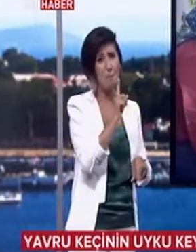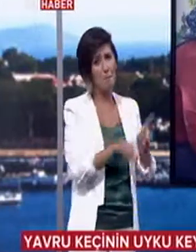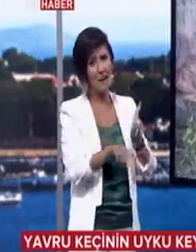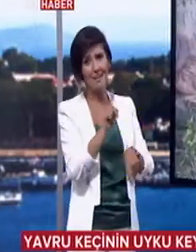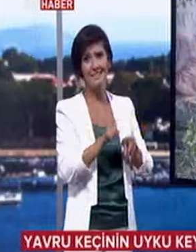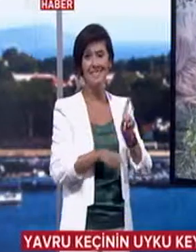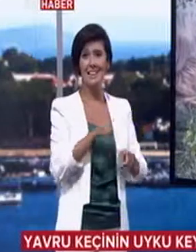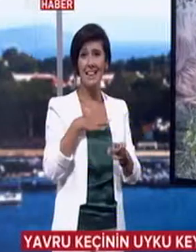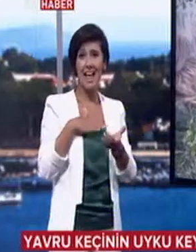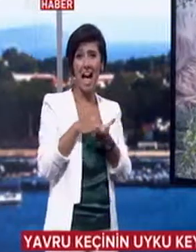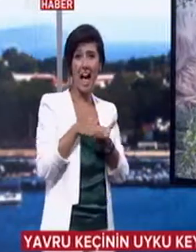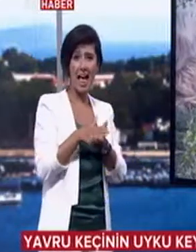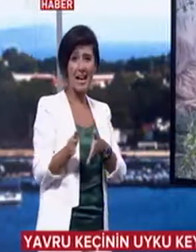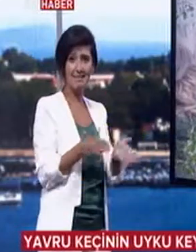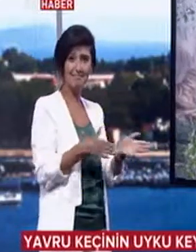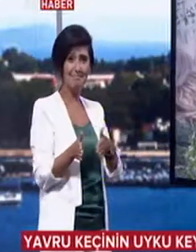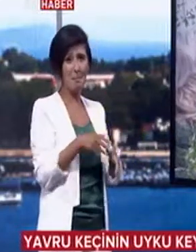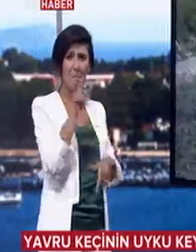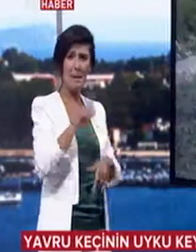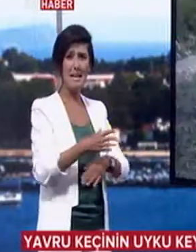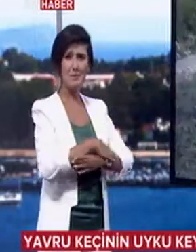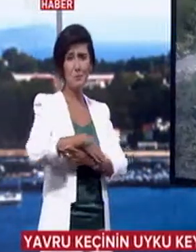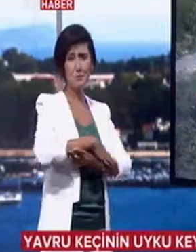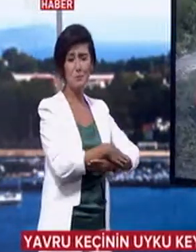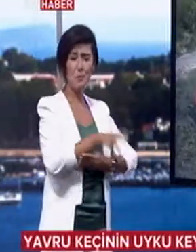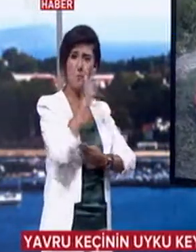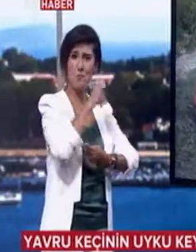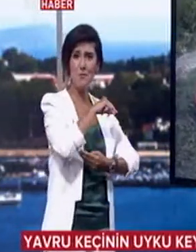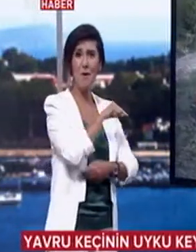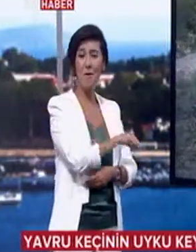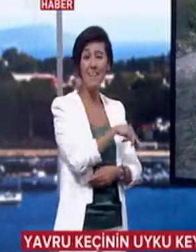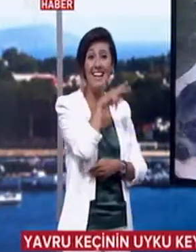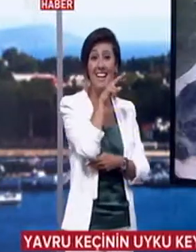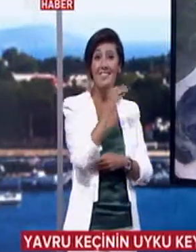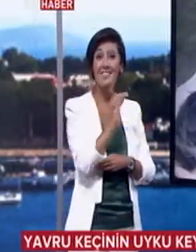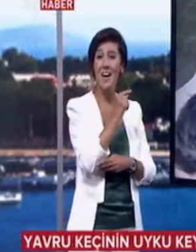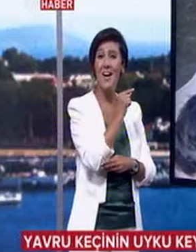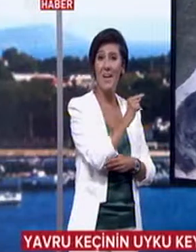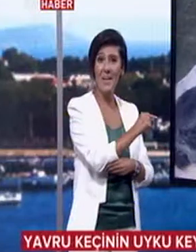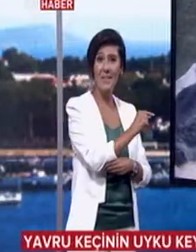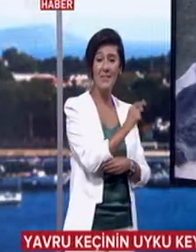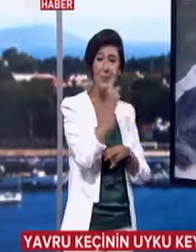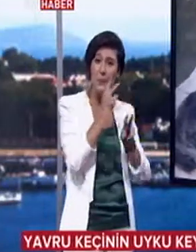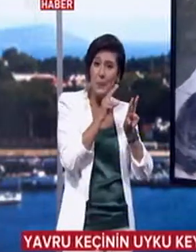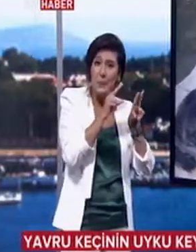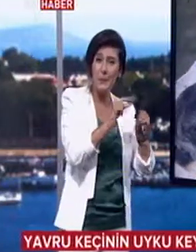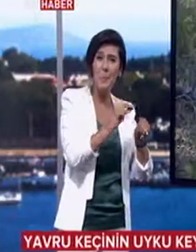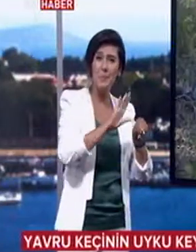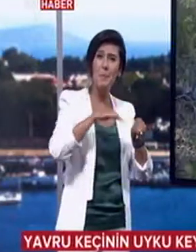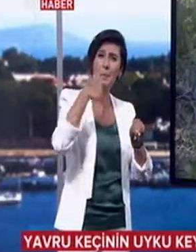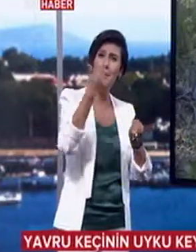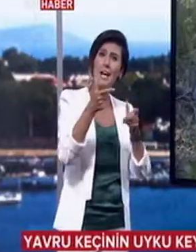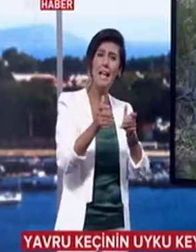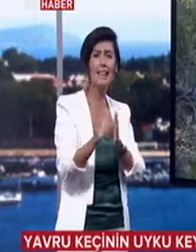bazen Nezahat Kaymakçı'nın ayaklarında, bazen de kucağında uyuyor. Keçi yavrusu daldığı uykusuna bir süre